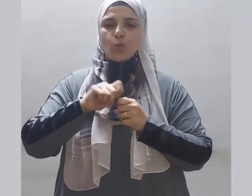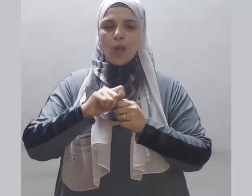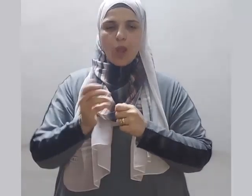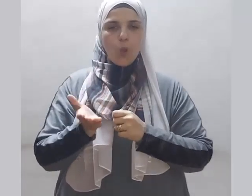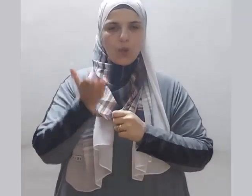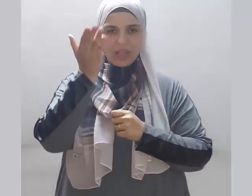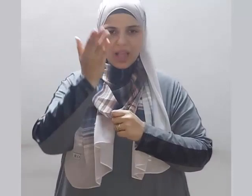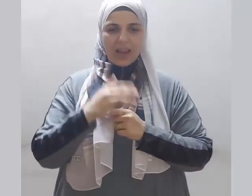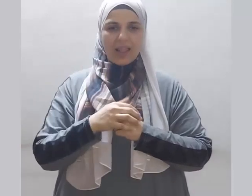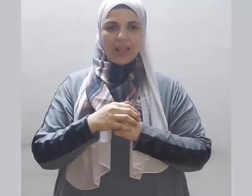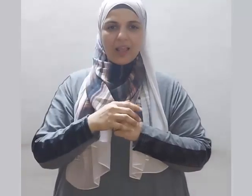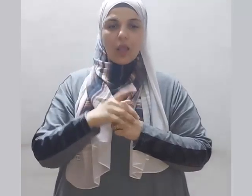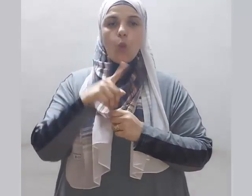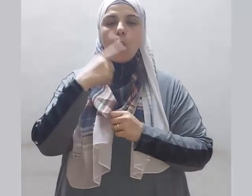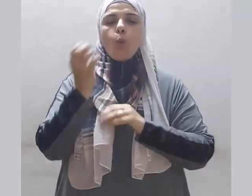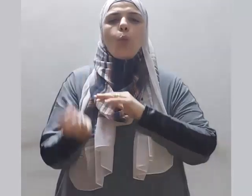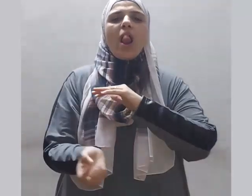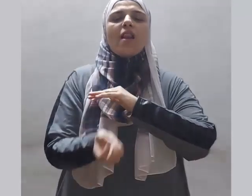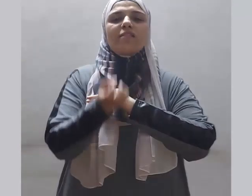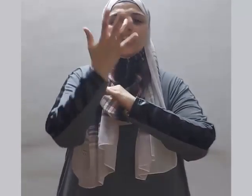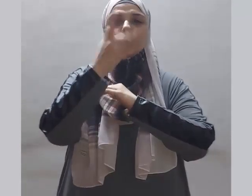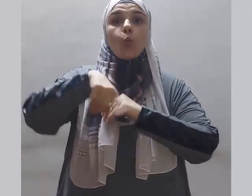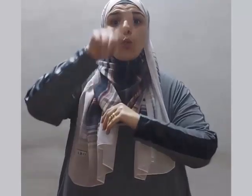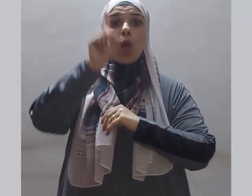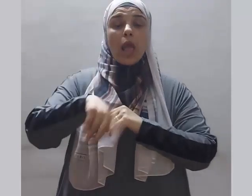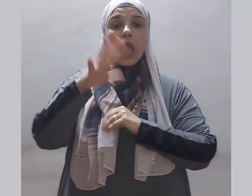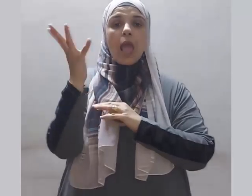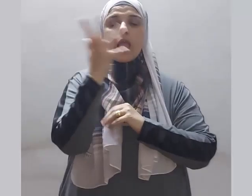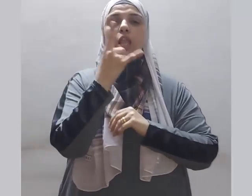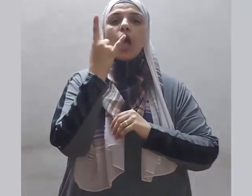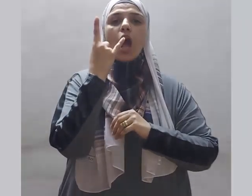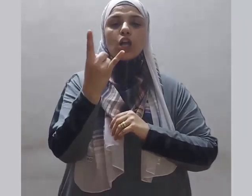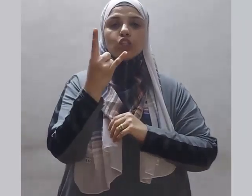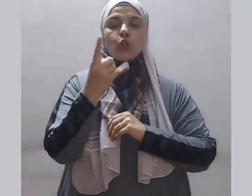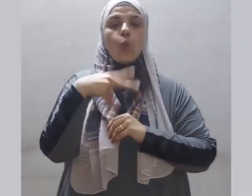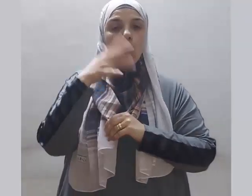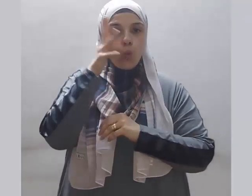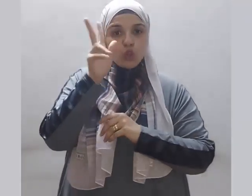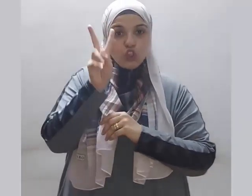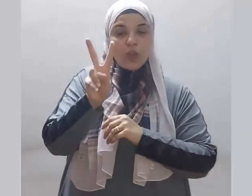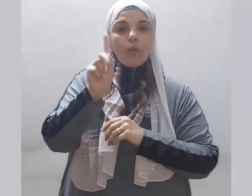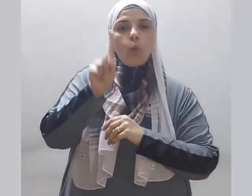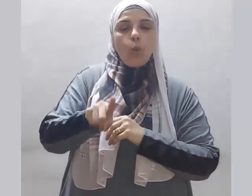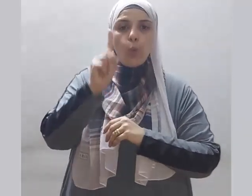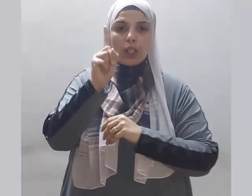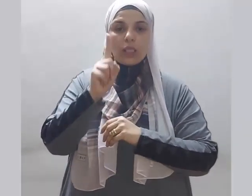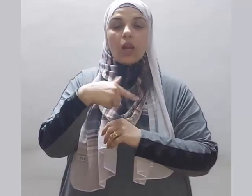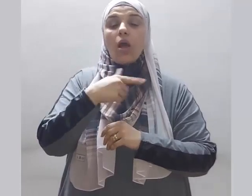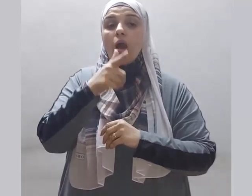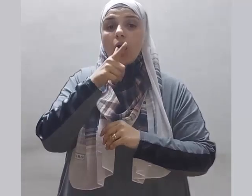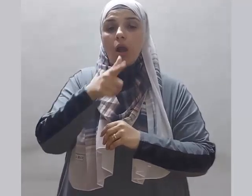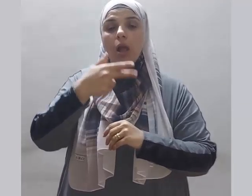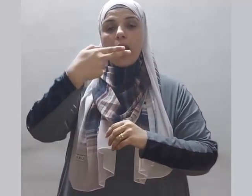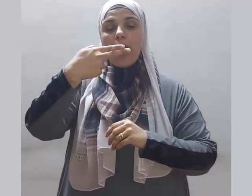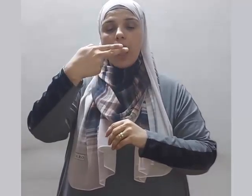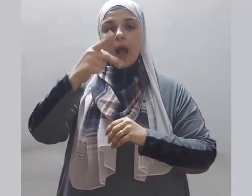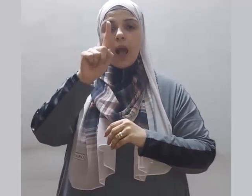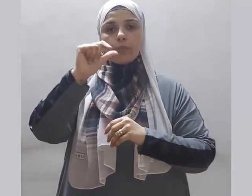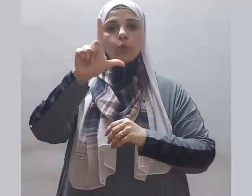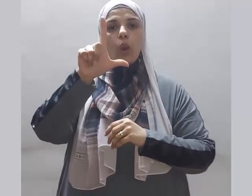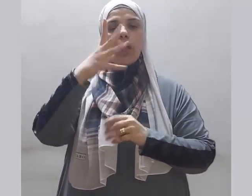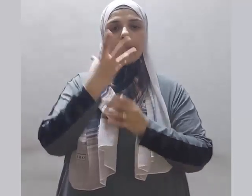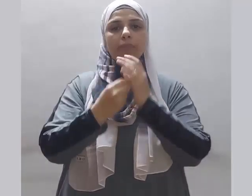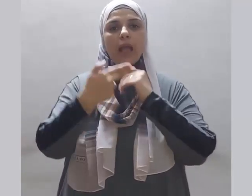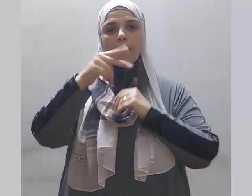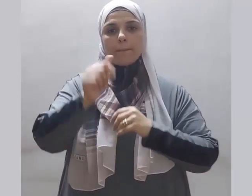سبحانه والفجر وليال عشر والشفع والوتر قال سيدنا عبد الله بن عباس رضي